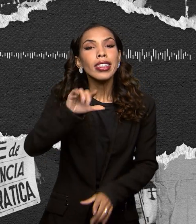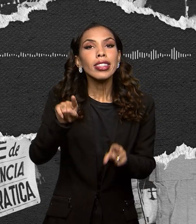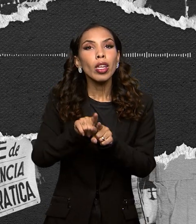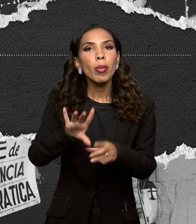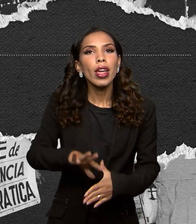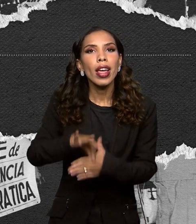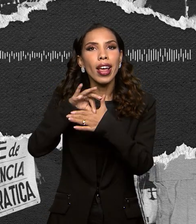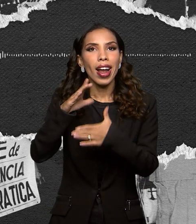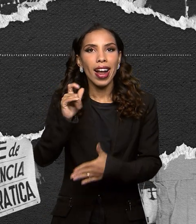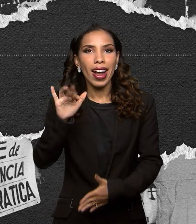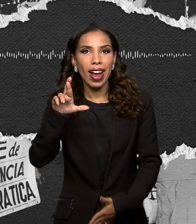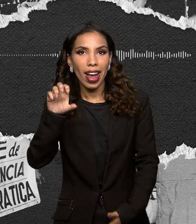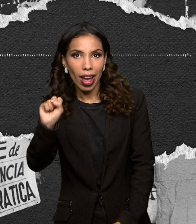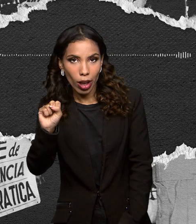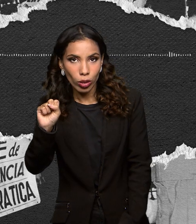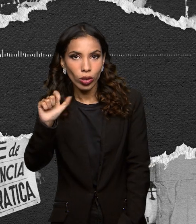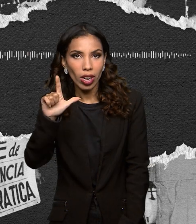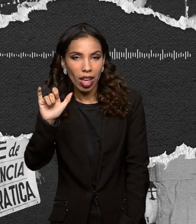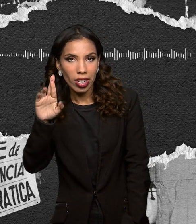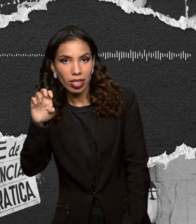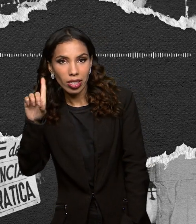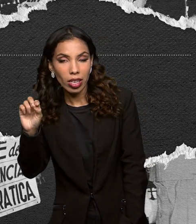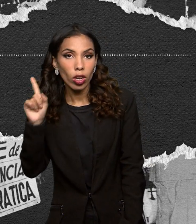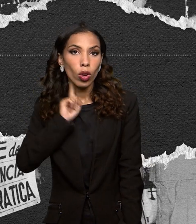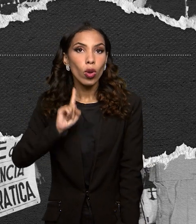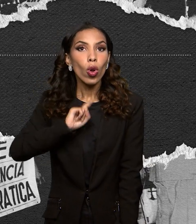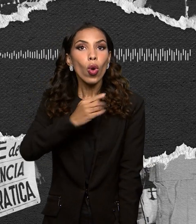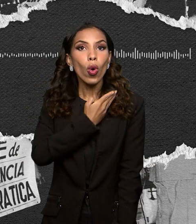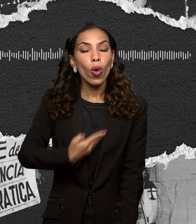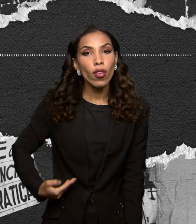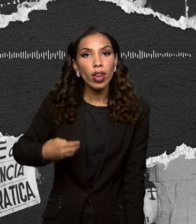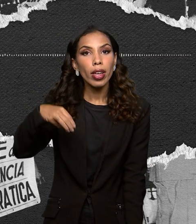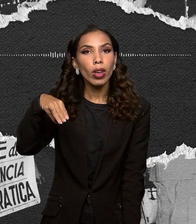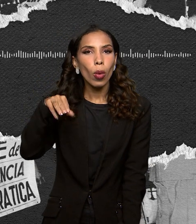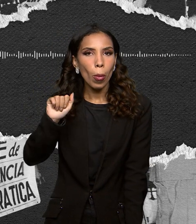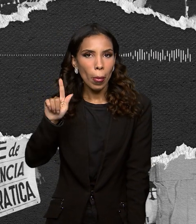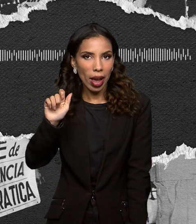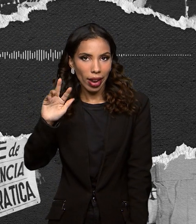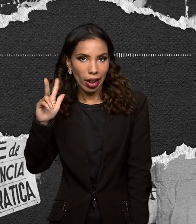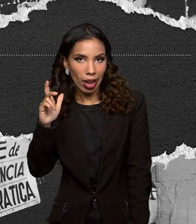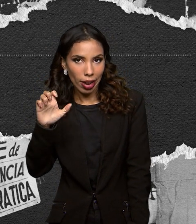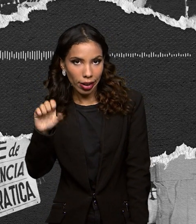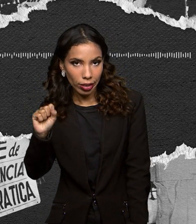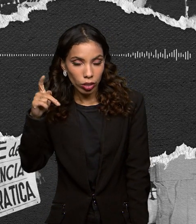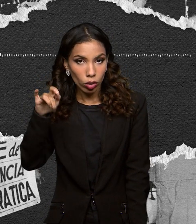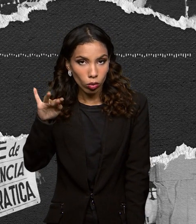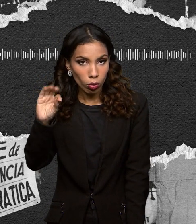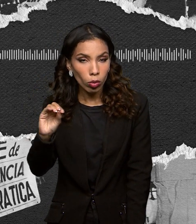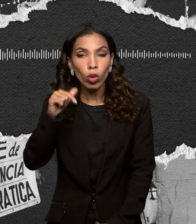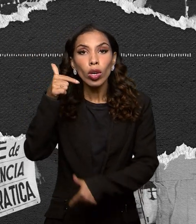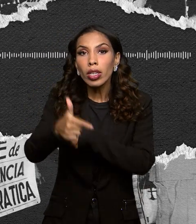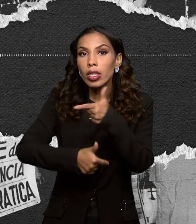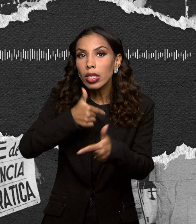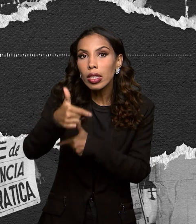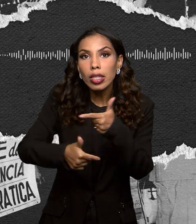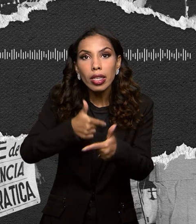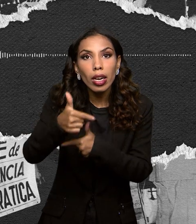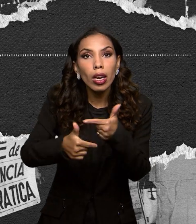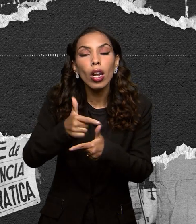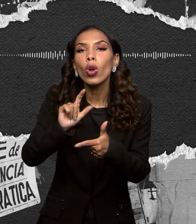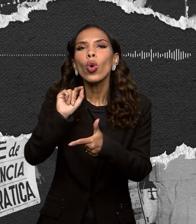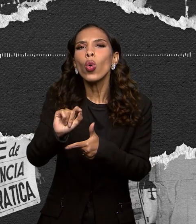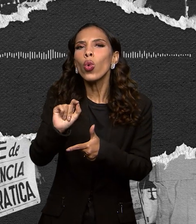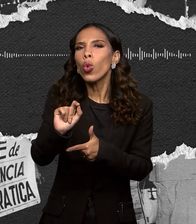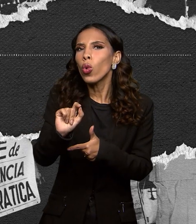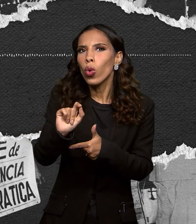também em Minas, pelo então governador Magalhães Pinto. Em relação aos trabalhadores, eles são mais